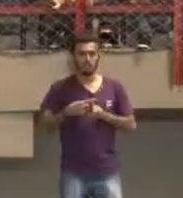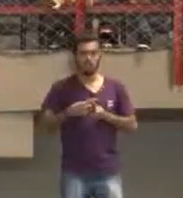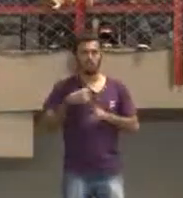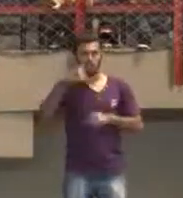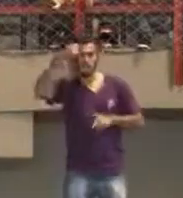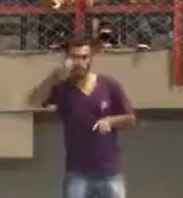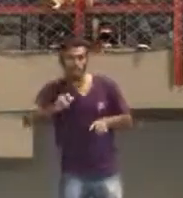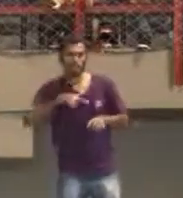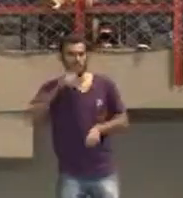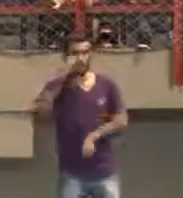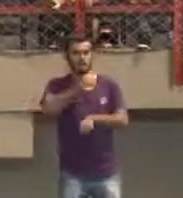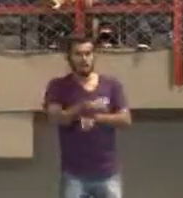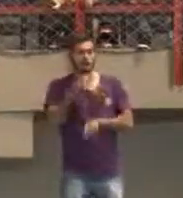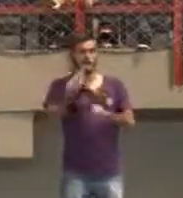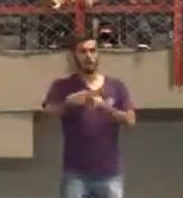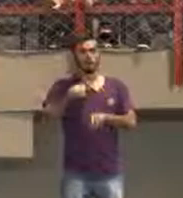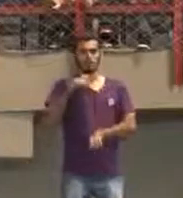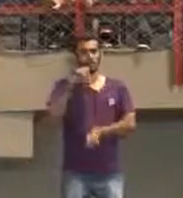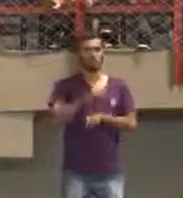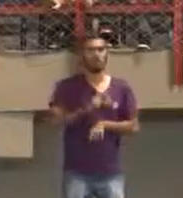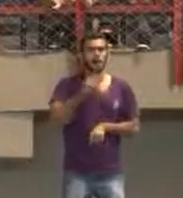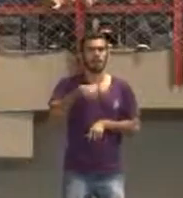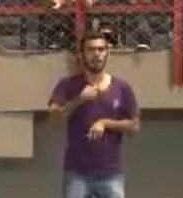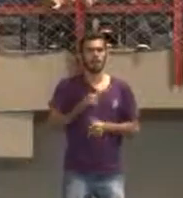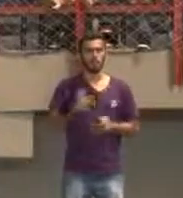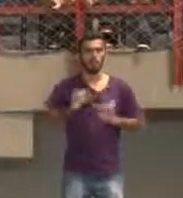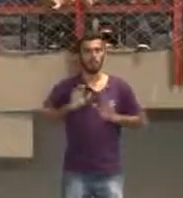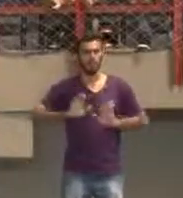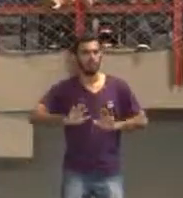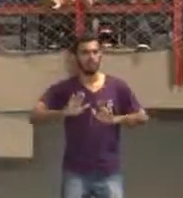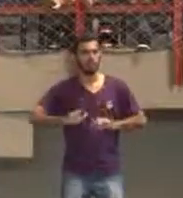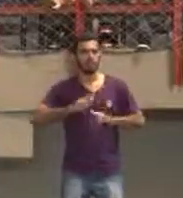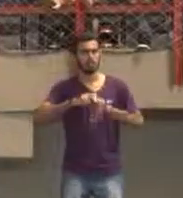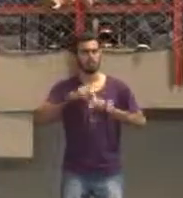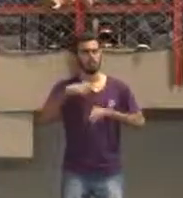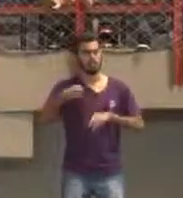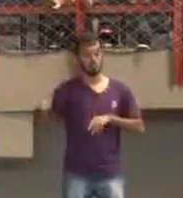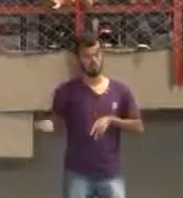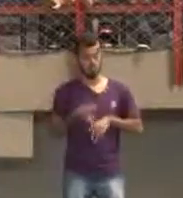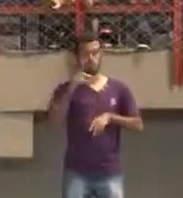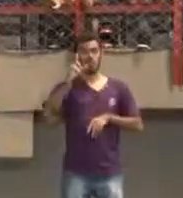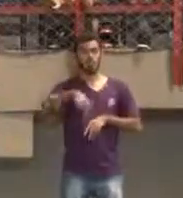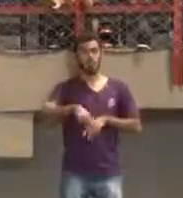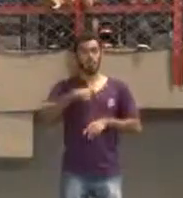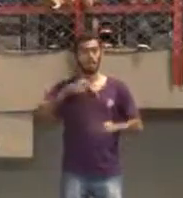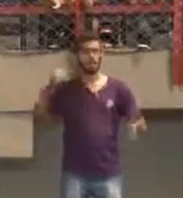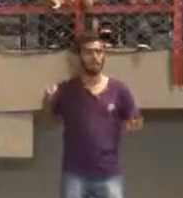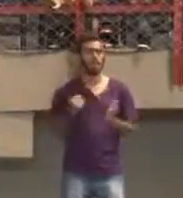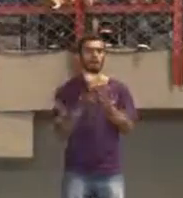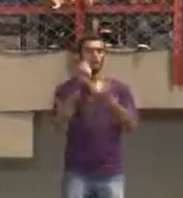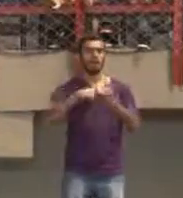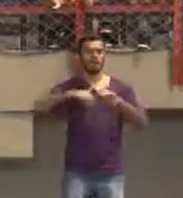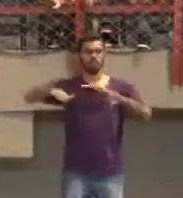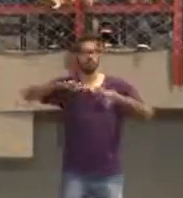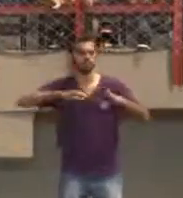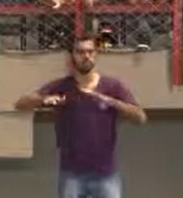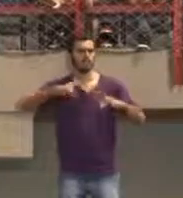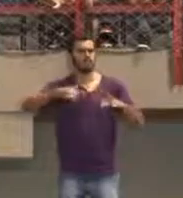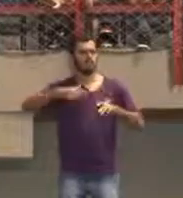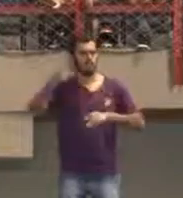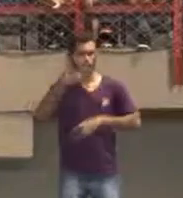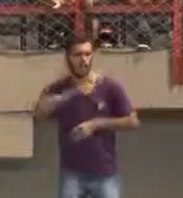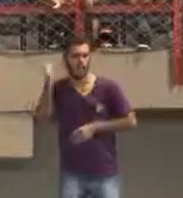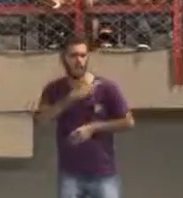a pausa é a lentidão. Então o modernismo é marcado pela velocidade, pelo dinamismo,